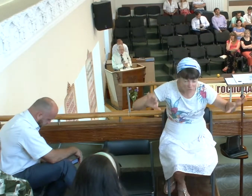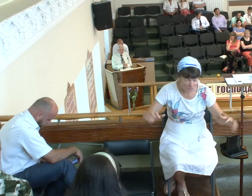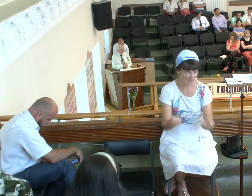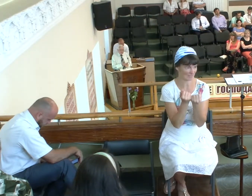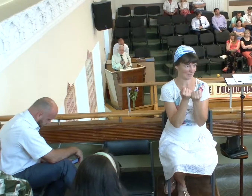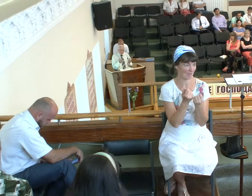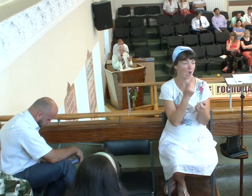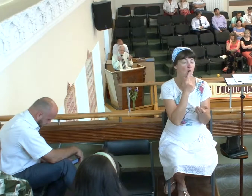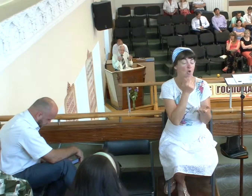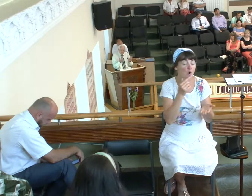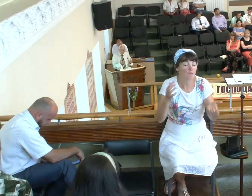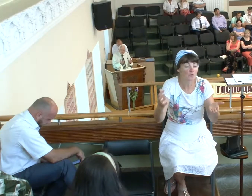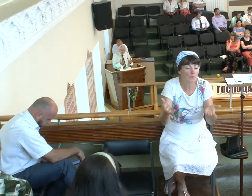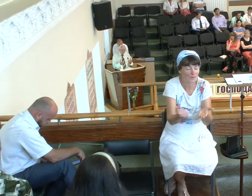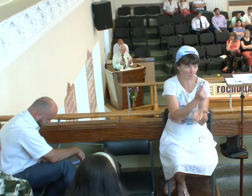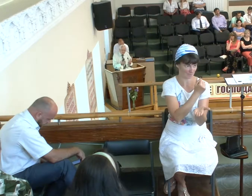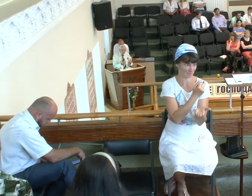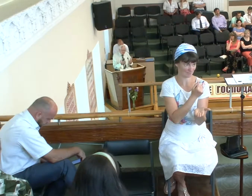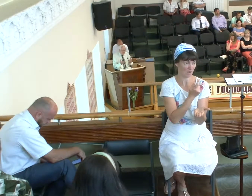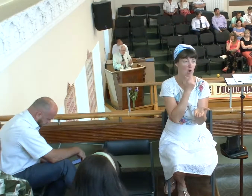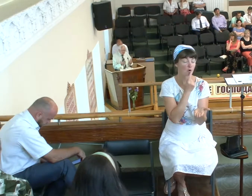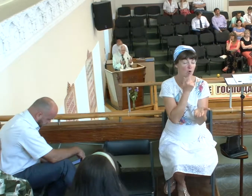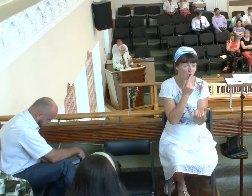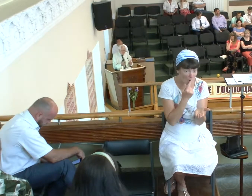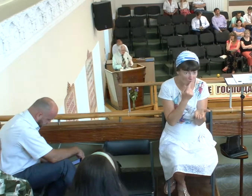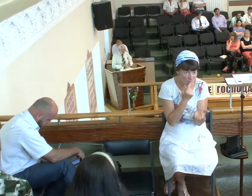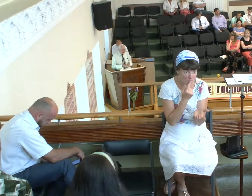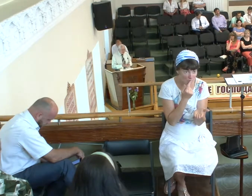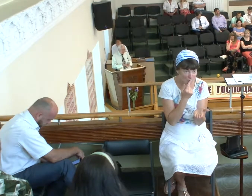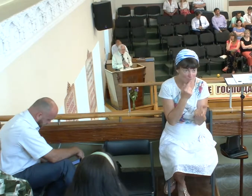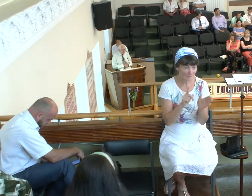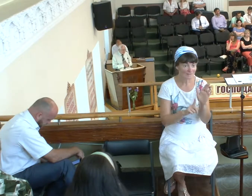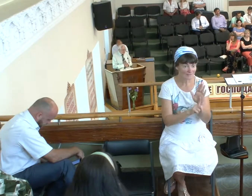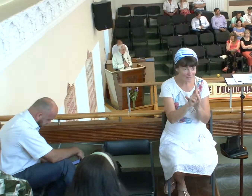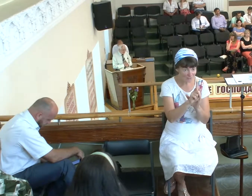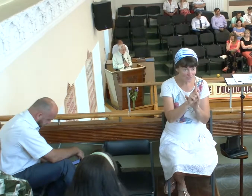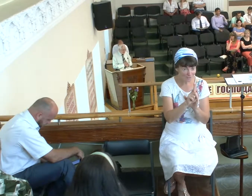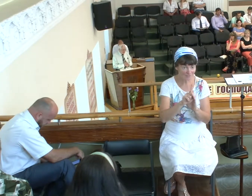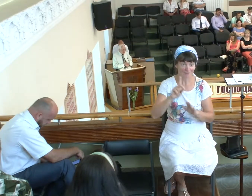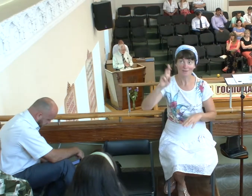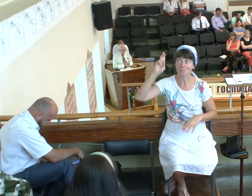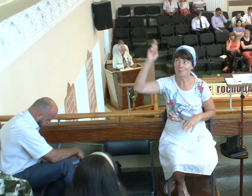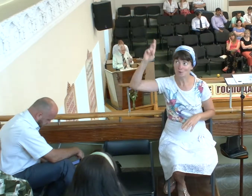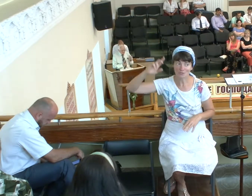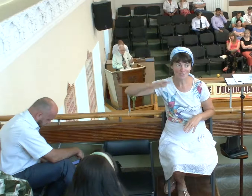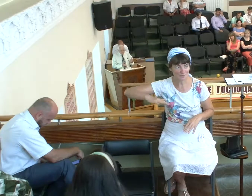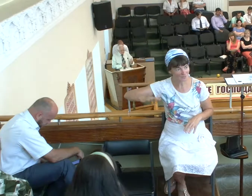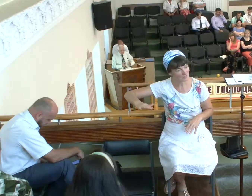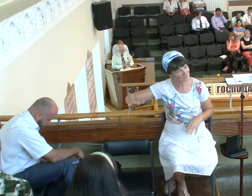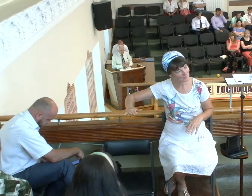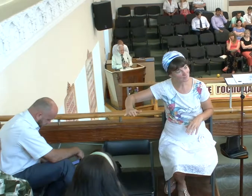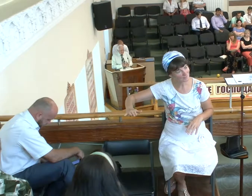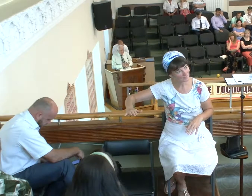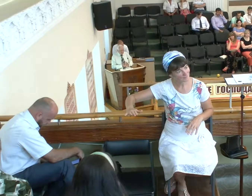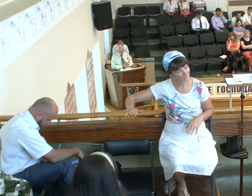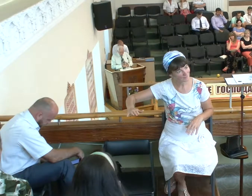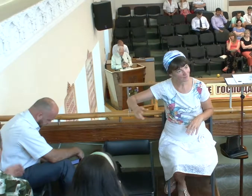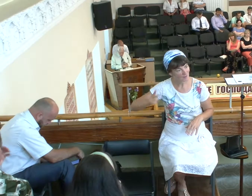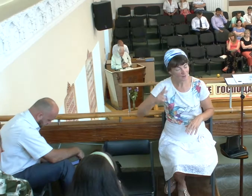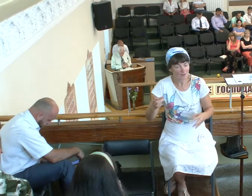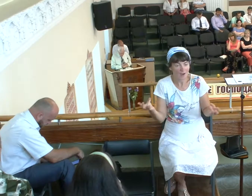приобретены, мы стали Божьими детьми благодаря драгоценной крови Христа. Поэтому как мы должны